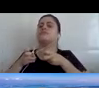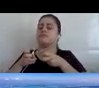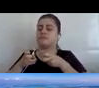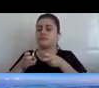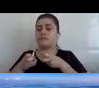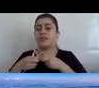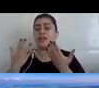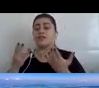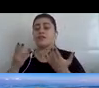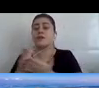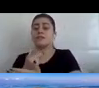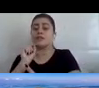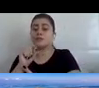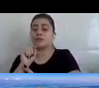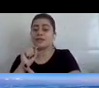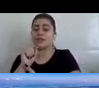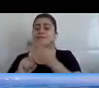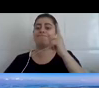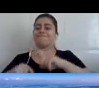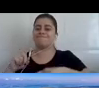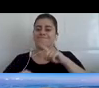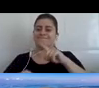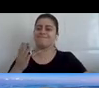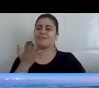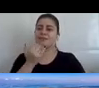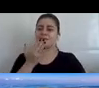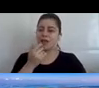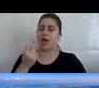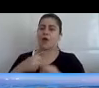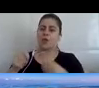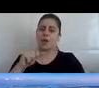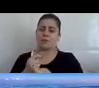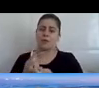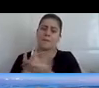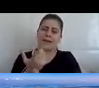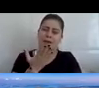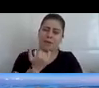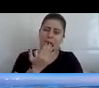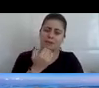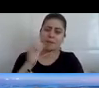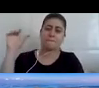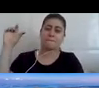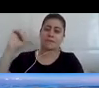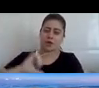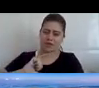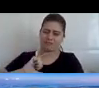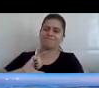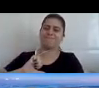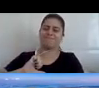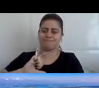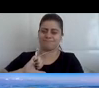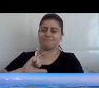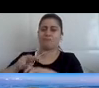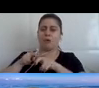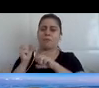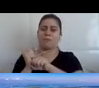recursos econômicos para alimentação, que muitas vezes já são escassos, mas que com a situação da pandemia ele se compromete ainda mais e se